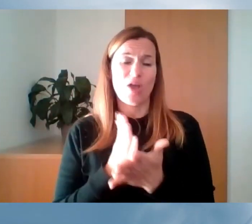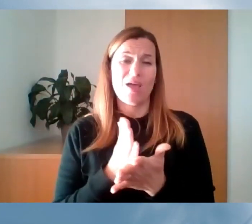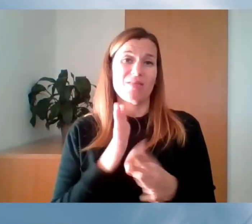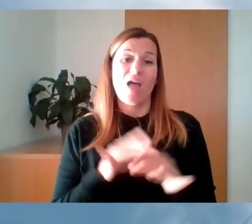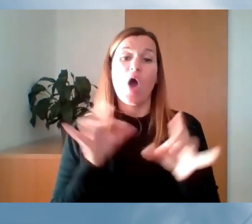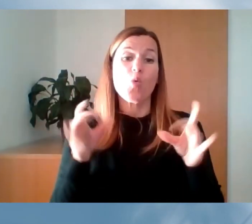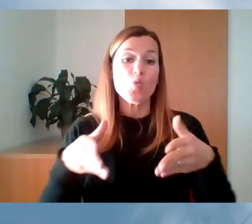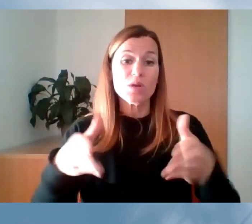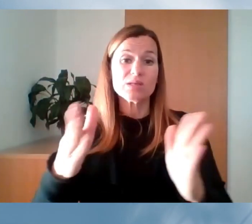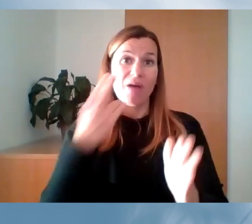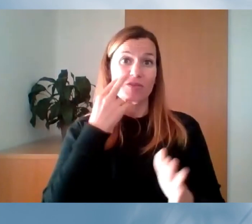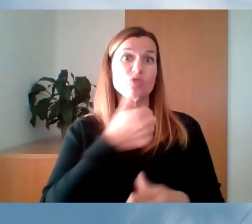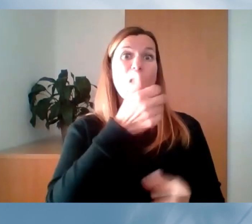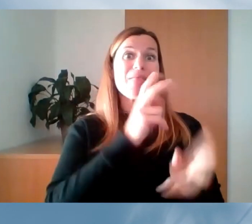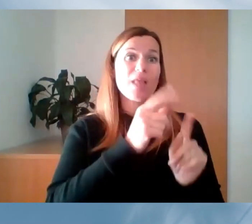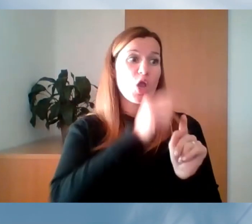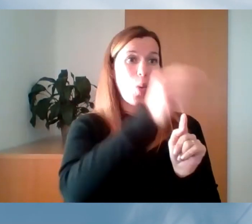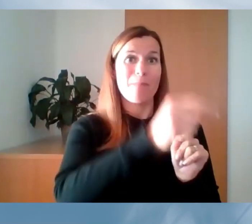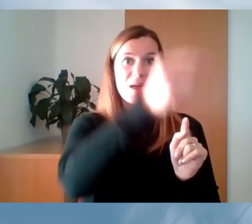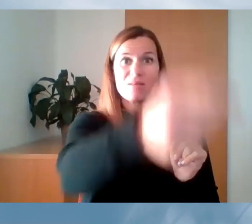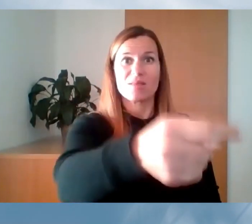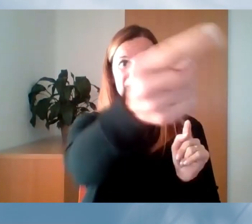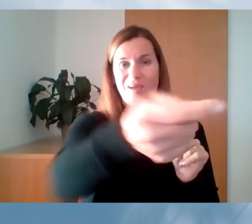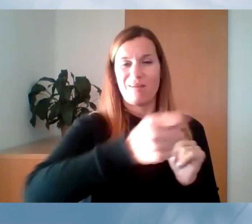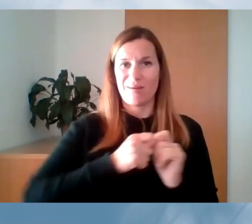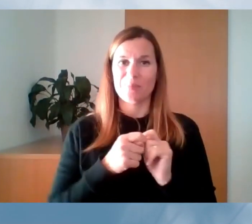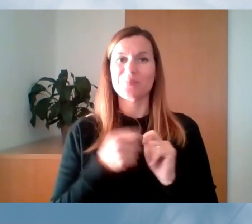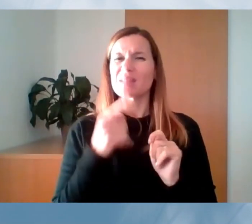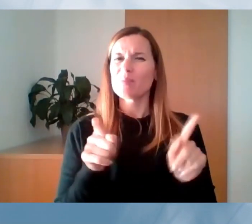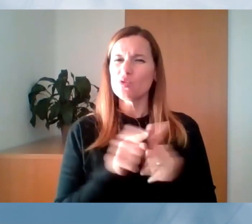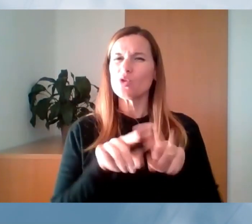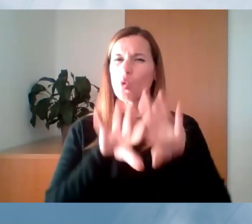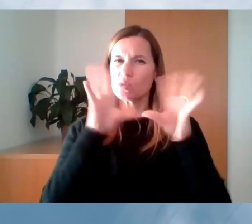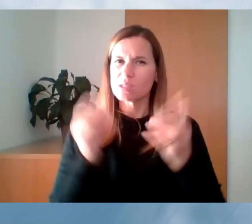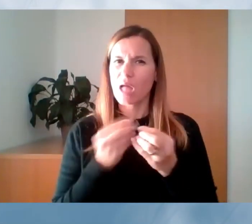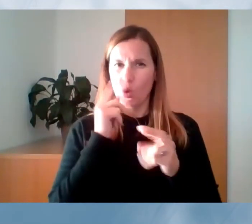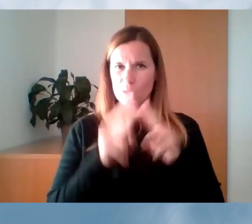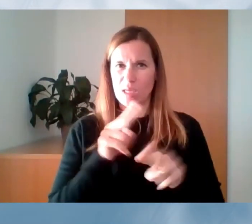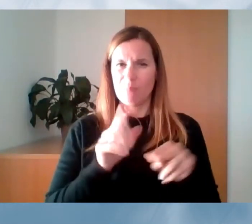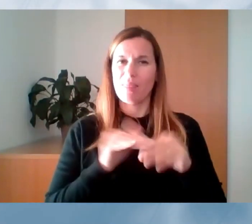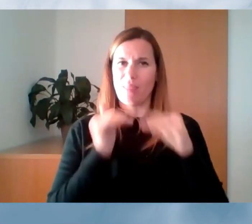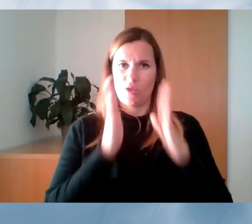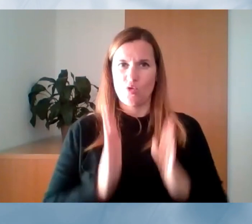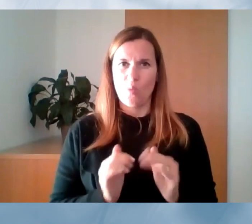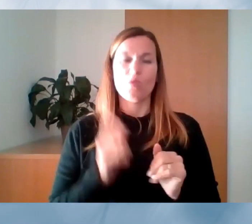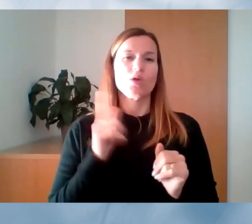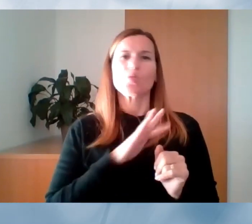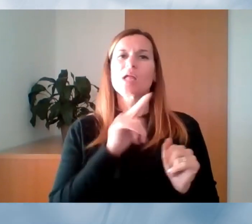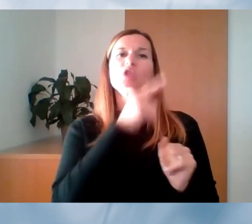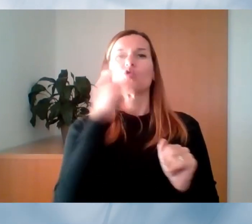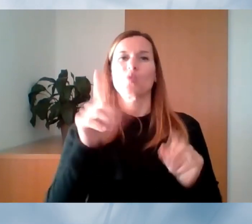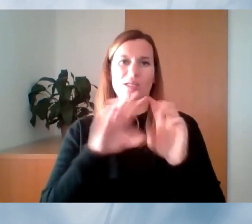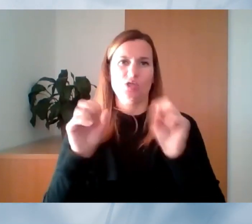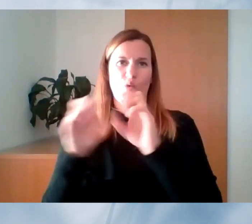po ulicah na 1 kilometer. Od tam je pa tudi vsa oskrba na domu in vse